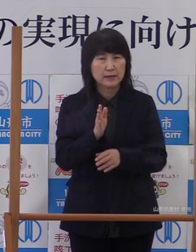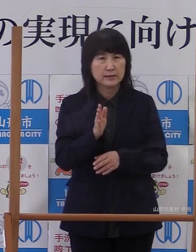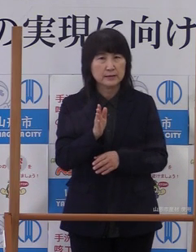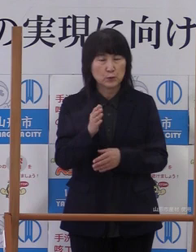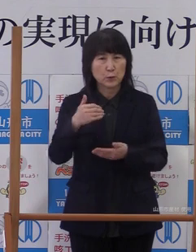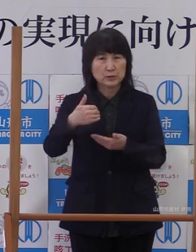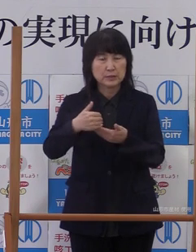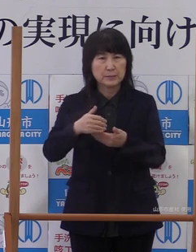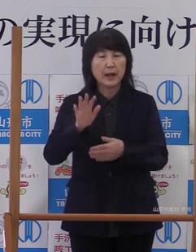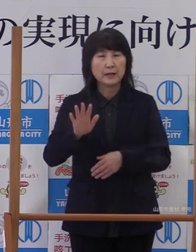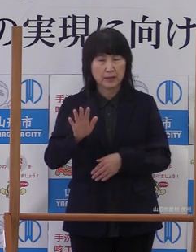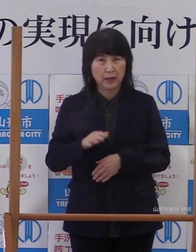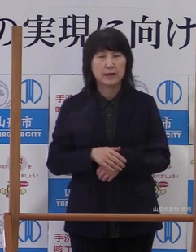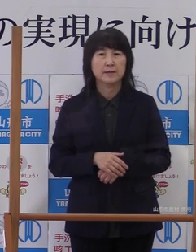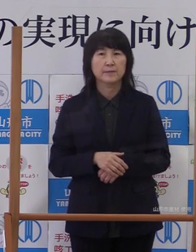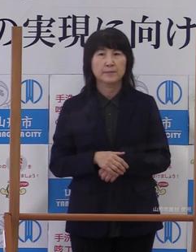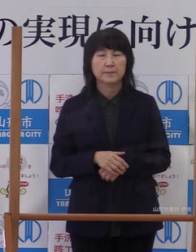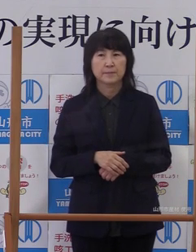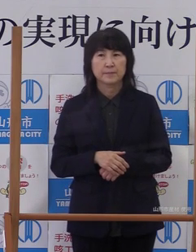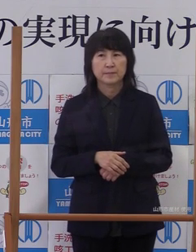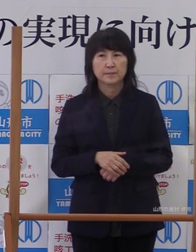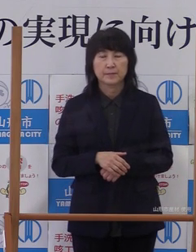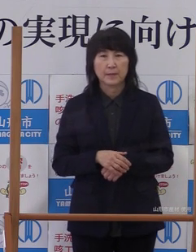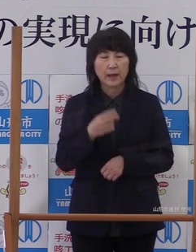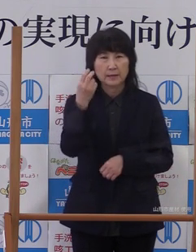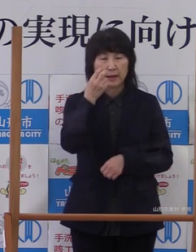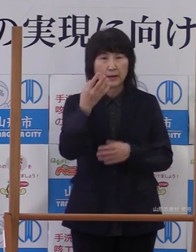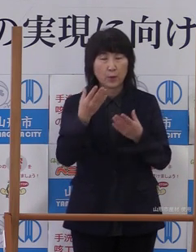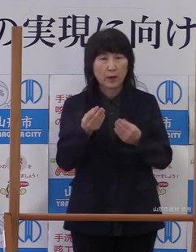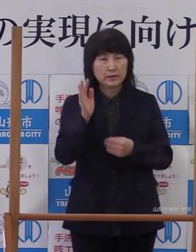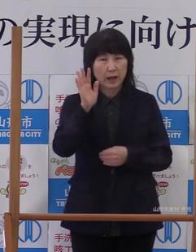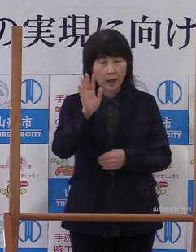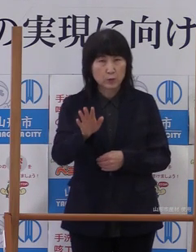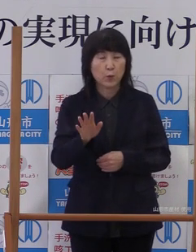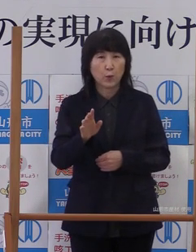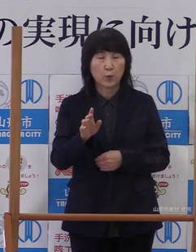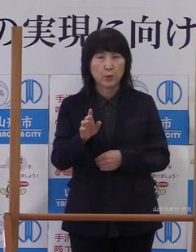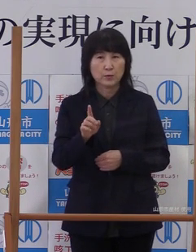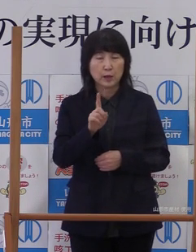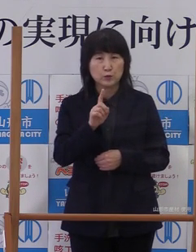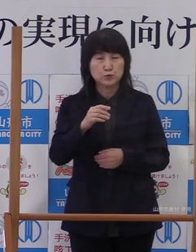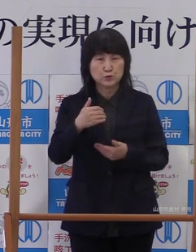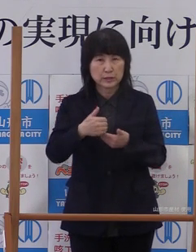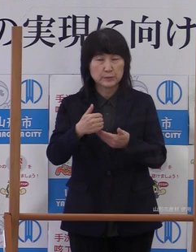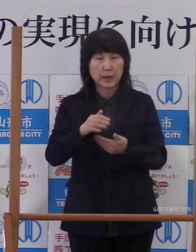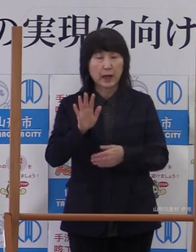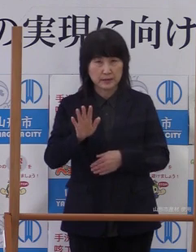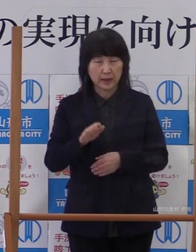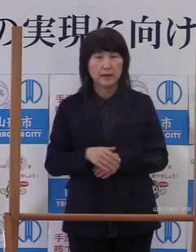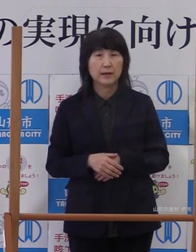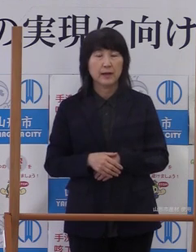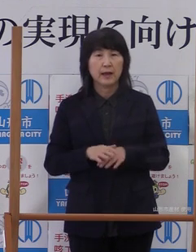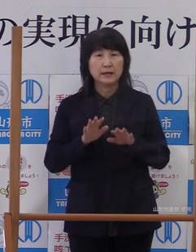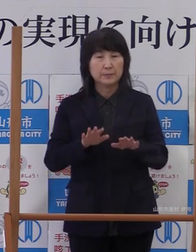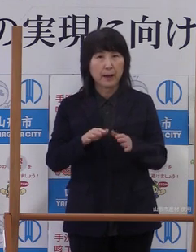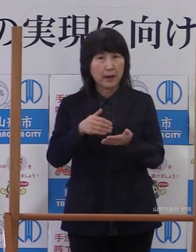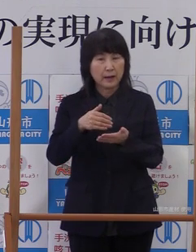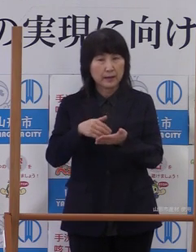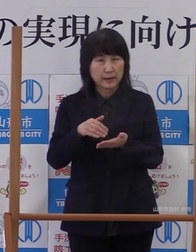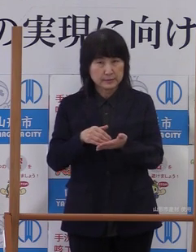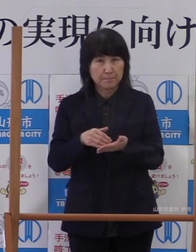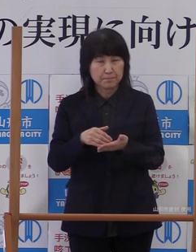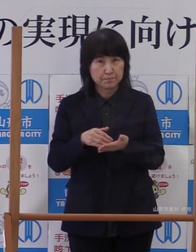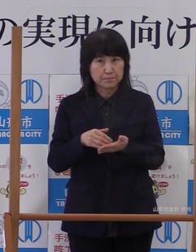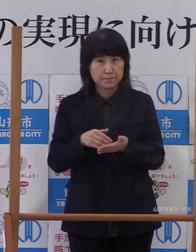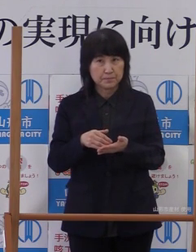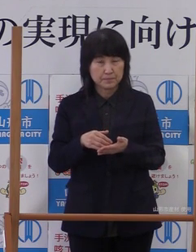お話がありましたように、時間に点検、あとイベントの経費程度ということの、まあ、最近見込めるものという